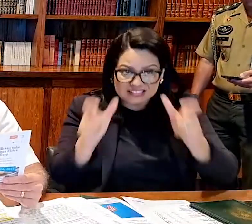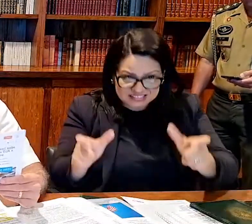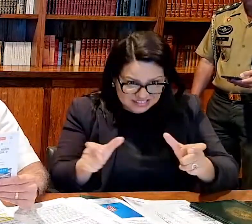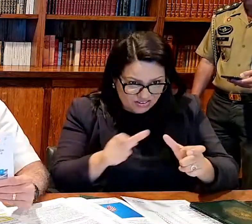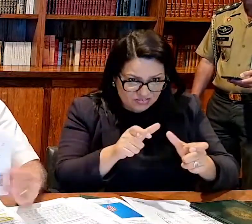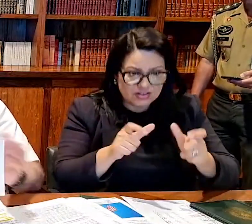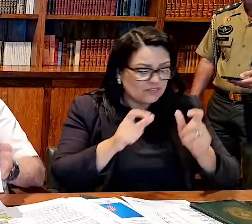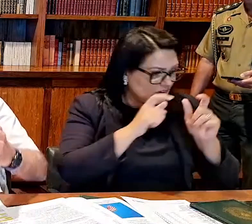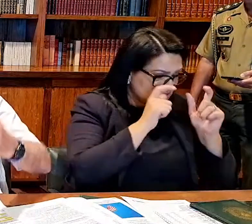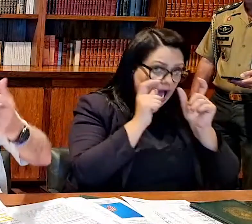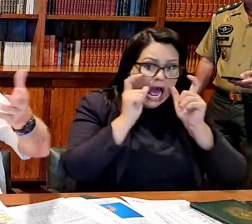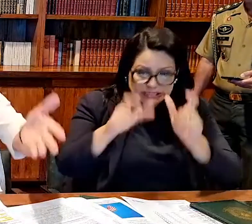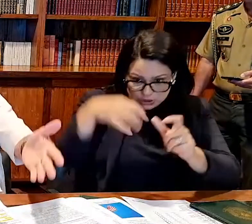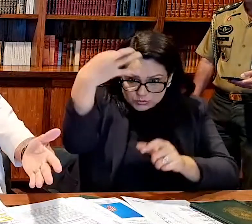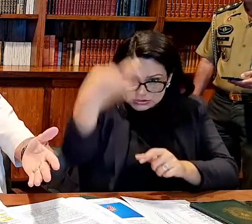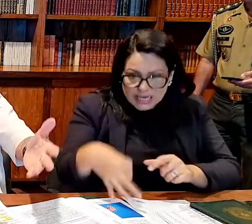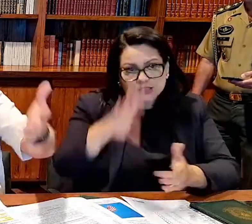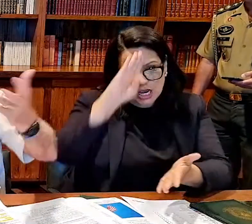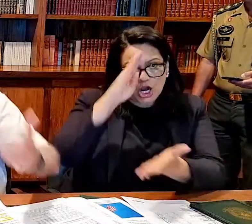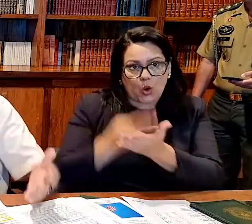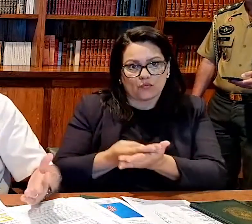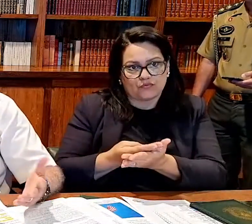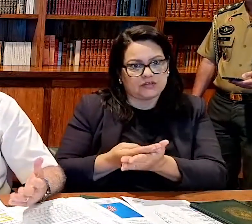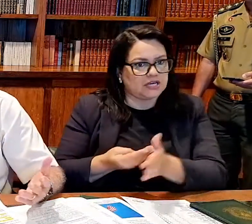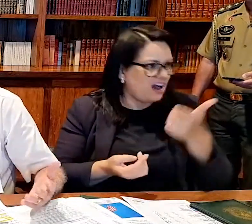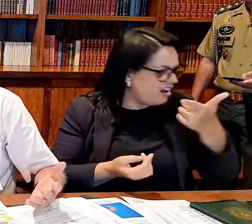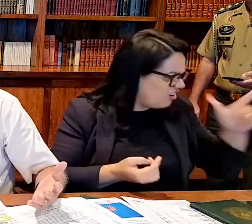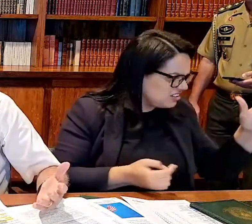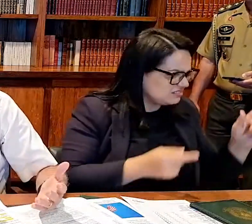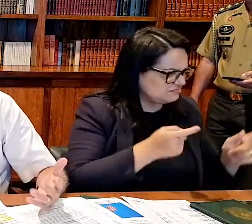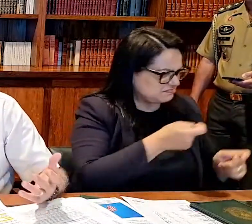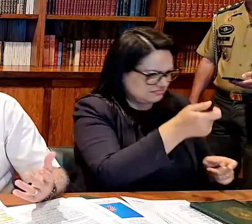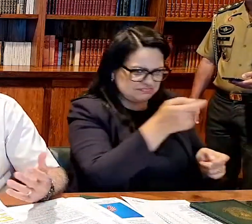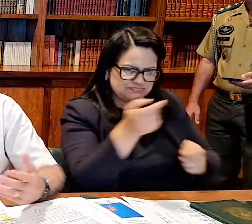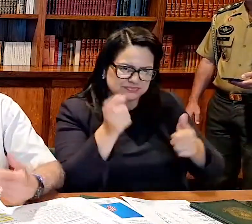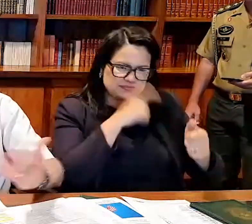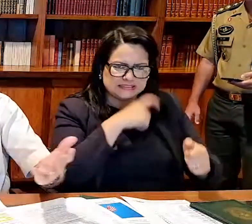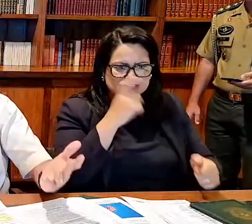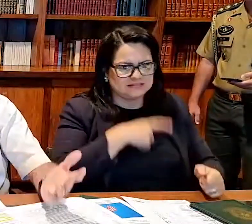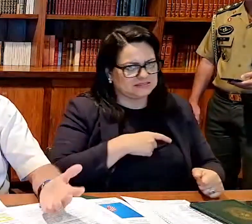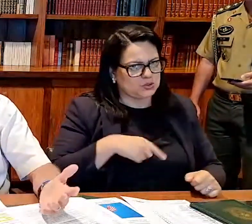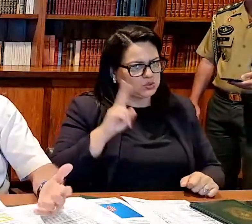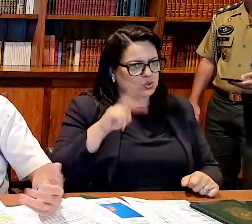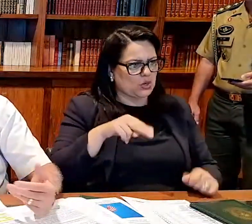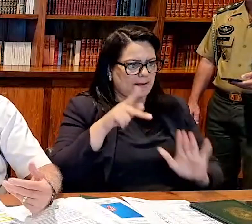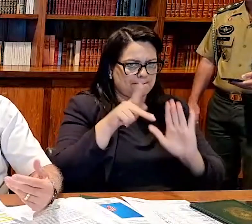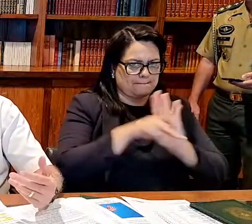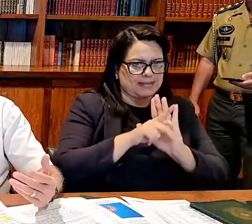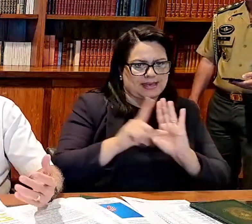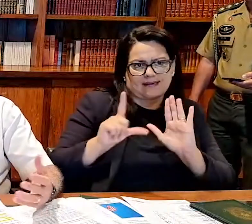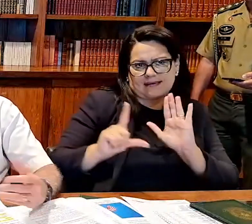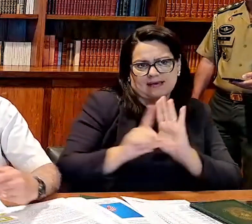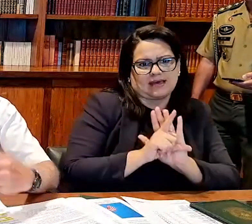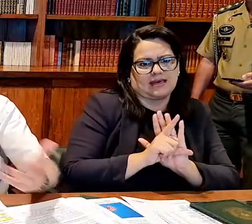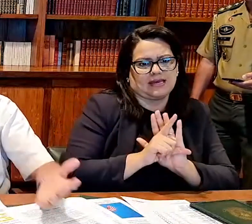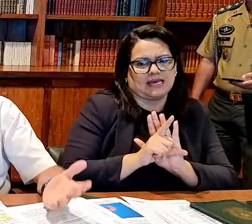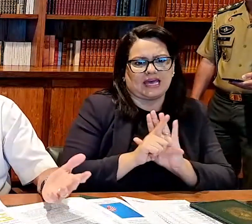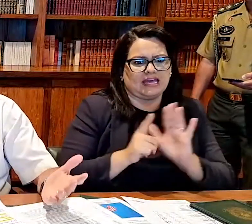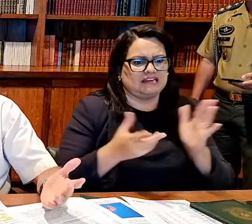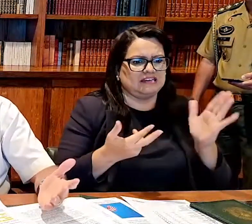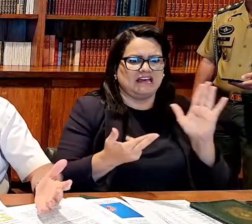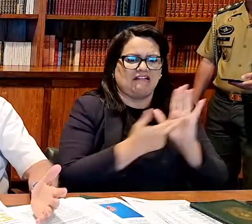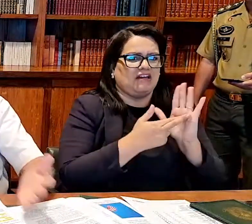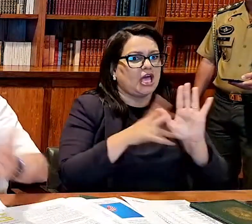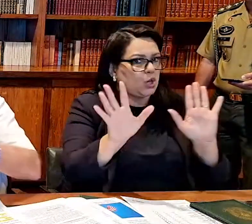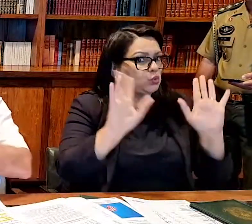certa. E você vai acabar confiando nessa imprensa. Jamais, jamais, um projeto de lei para